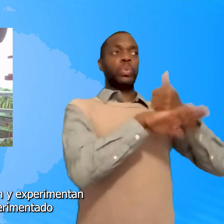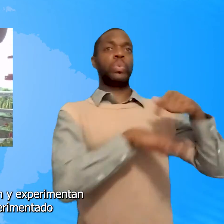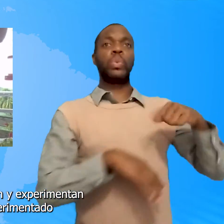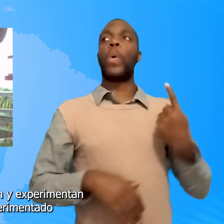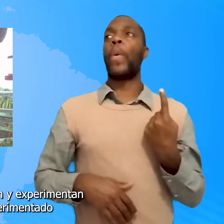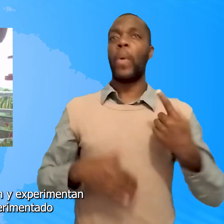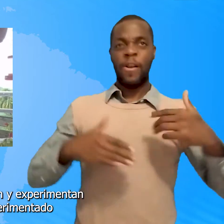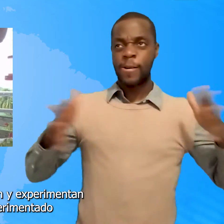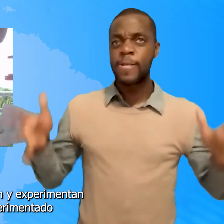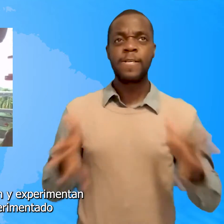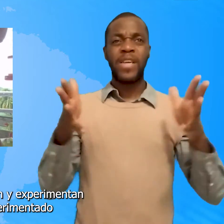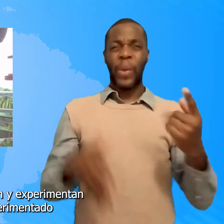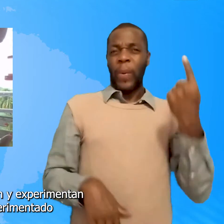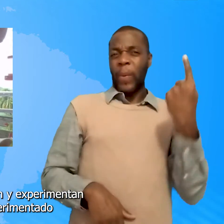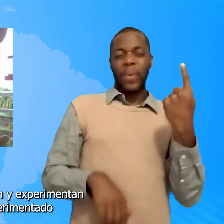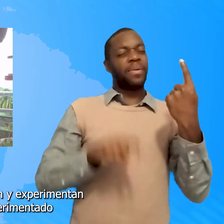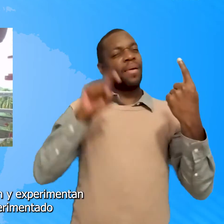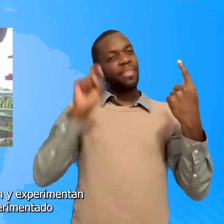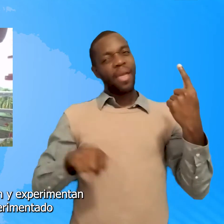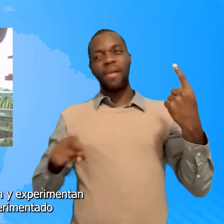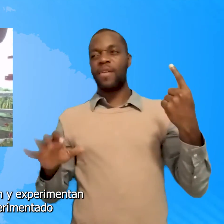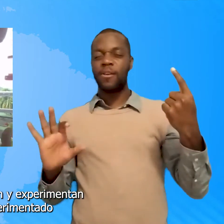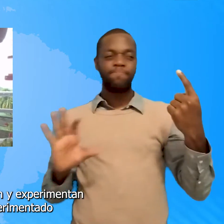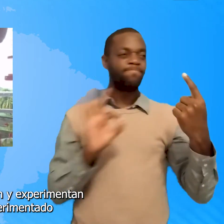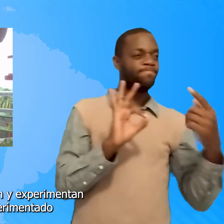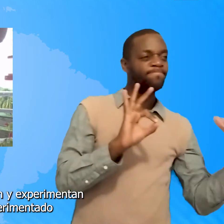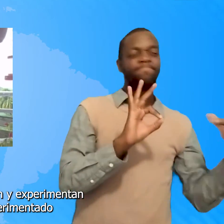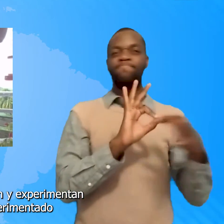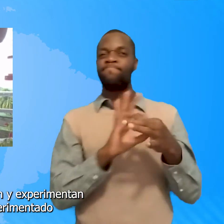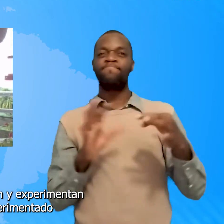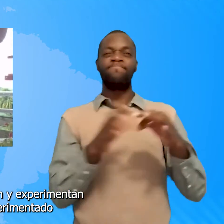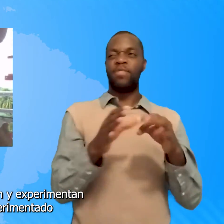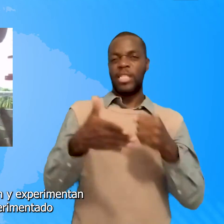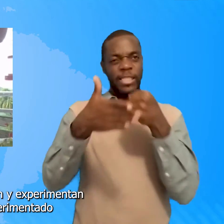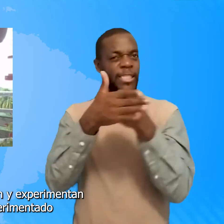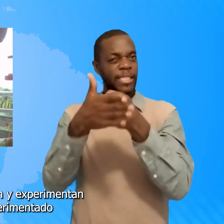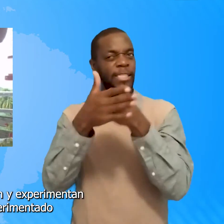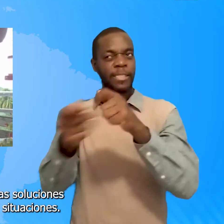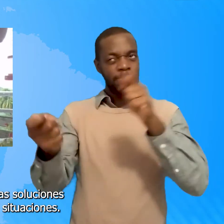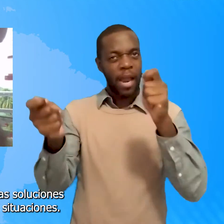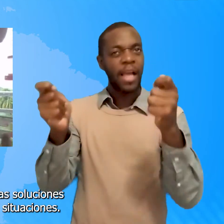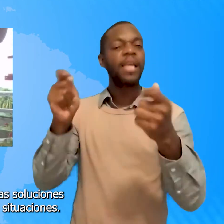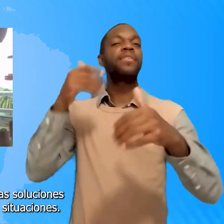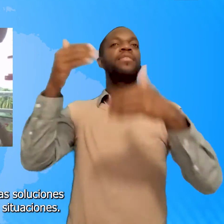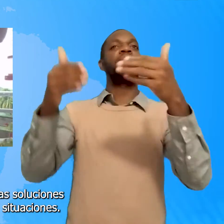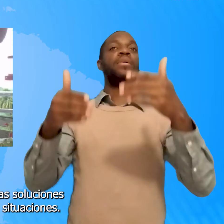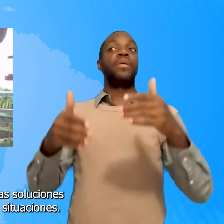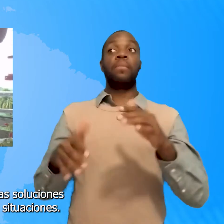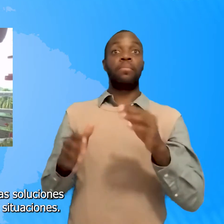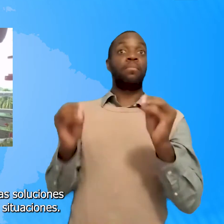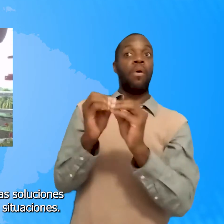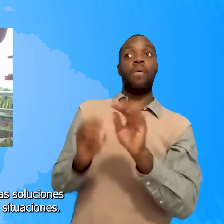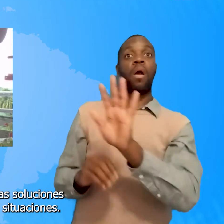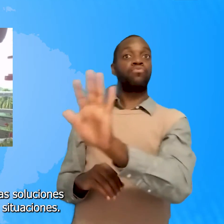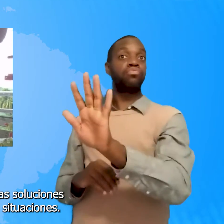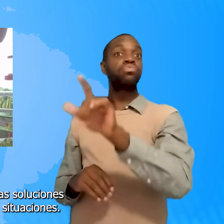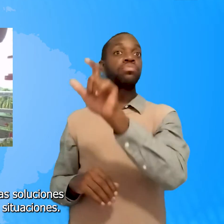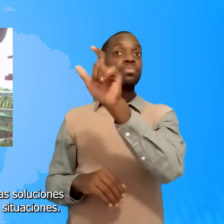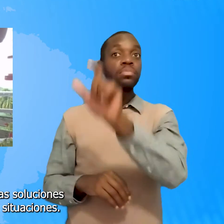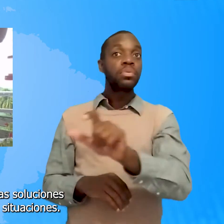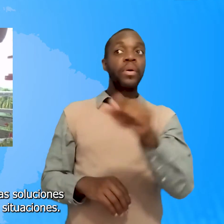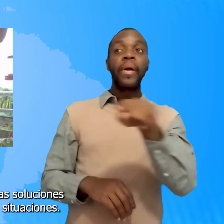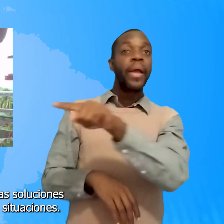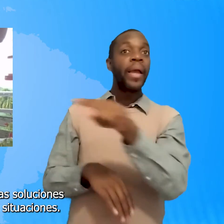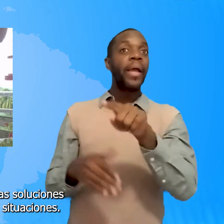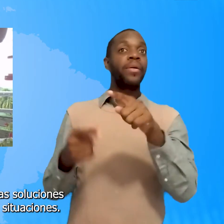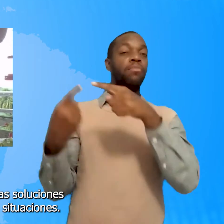con los que saben y experimentan y han experimentado por años varias